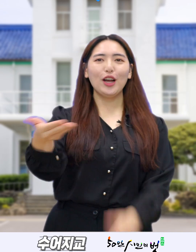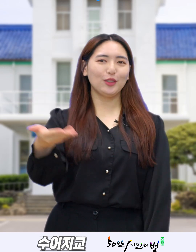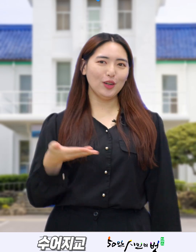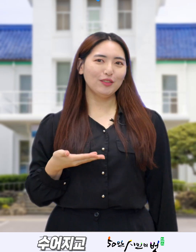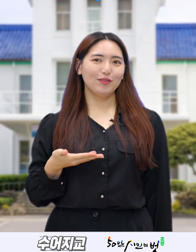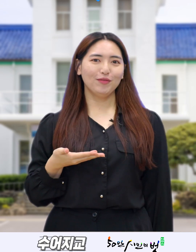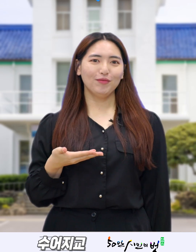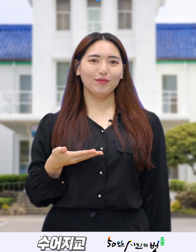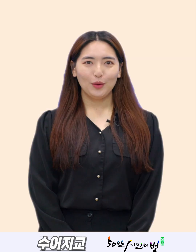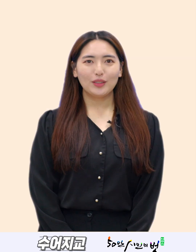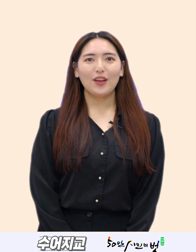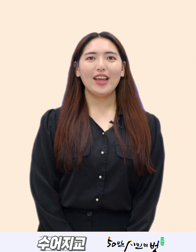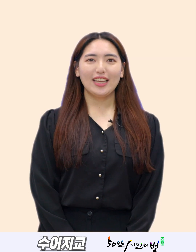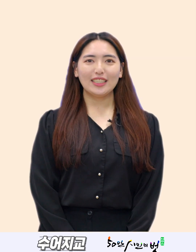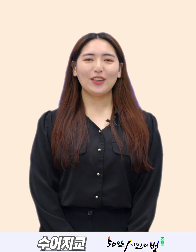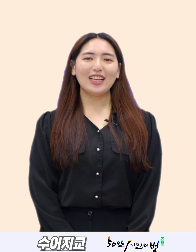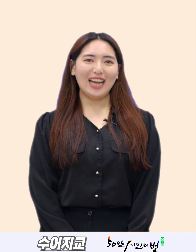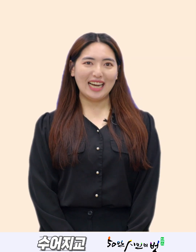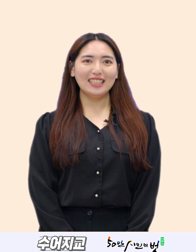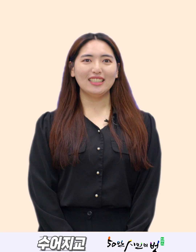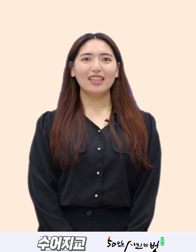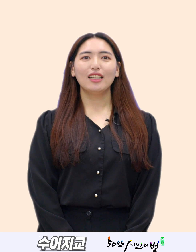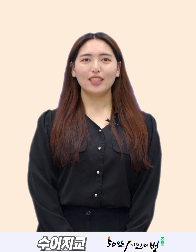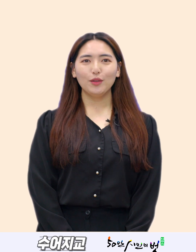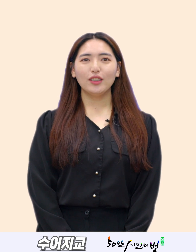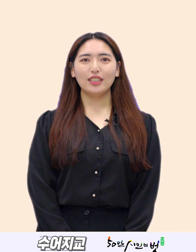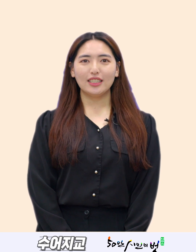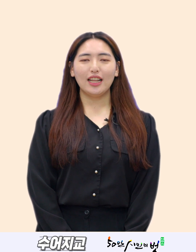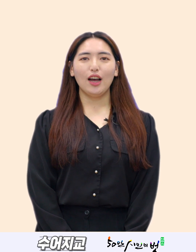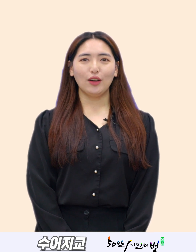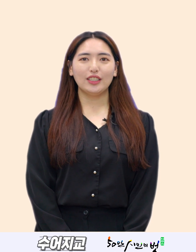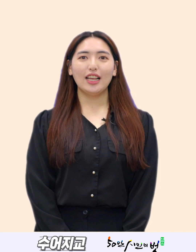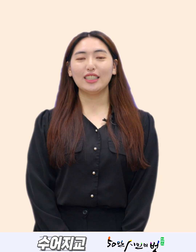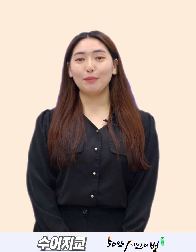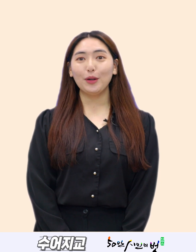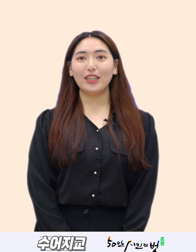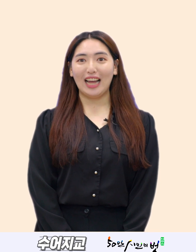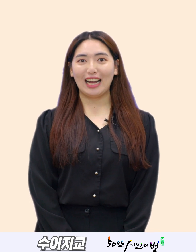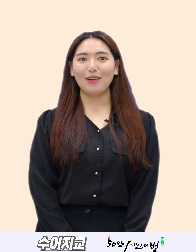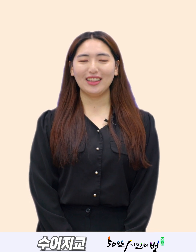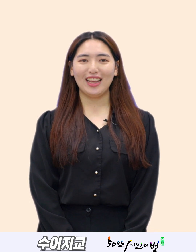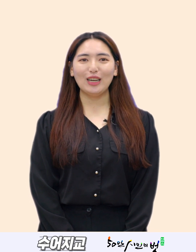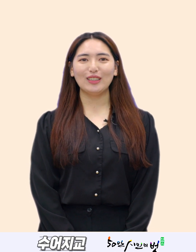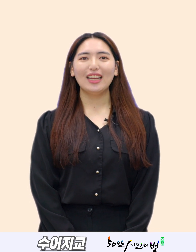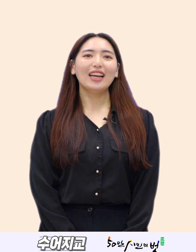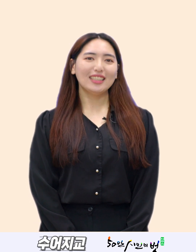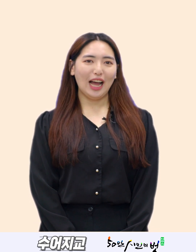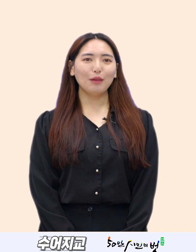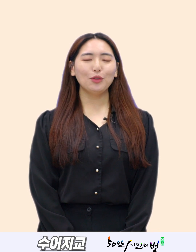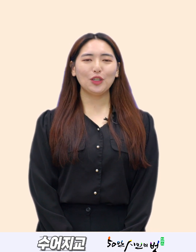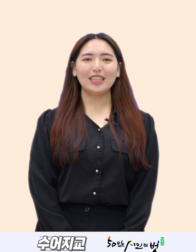돌려줘. 독서의 계절인 가을, 10월을 지나 어느새 11월이 다가왔네요. 다음